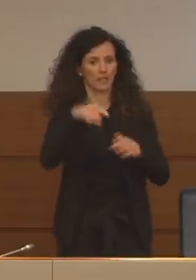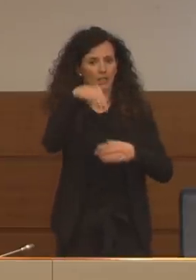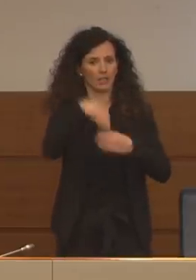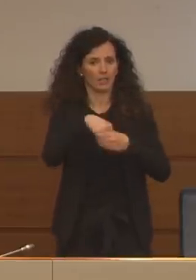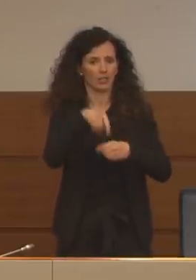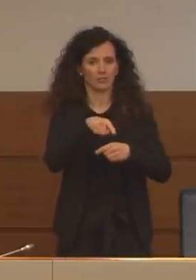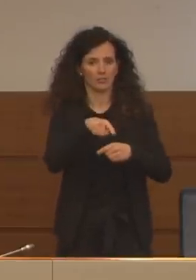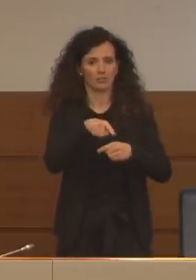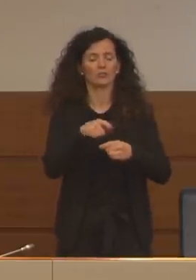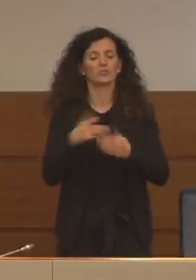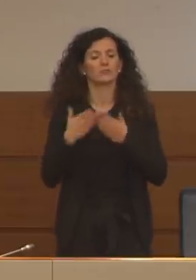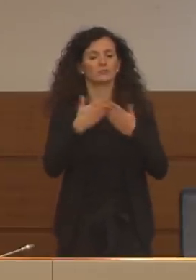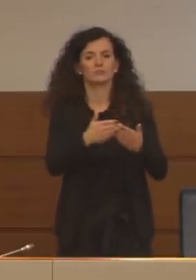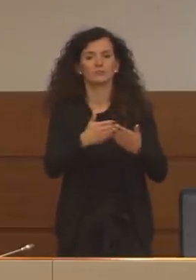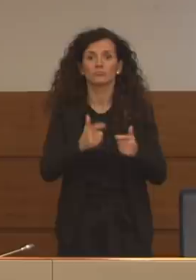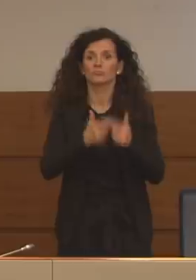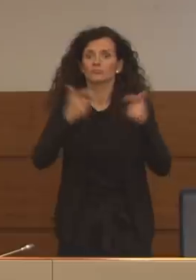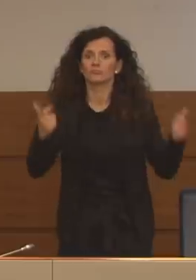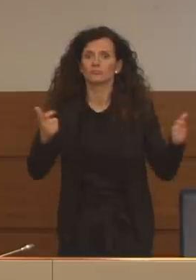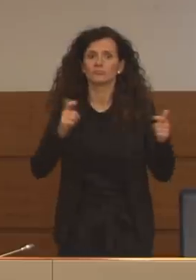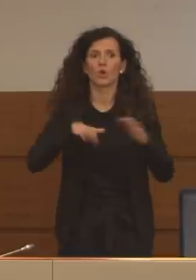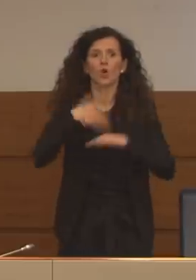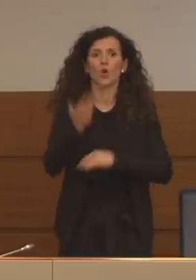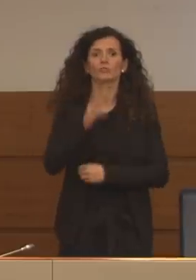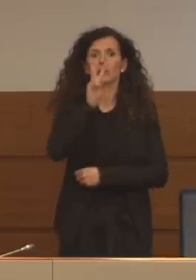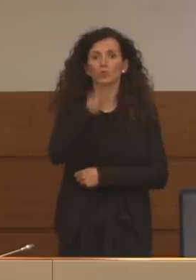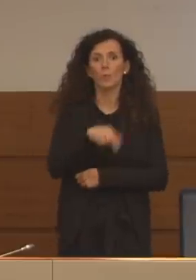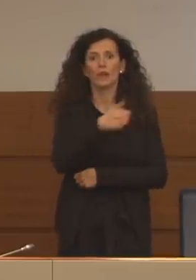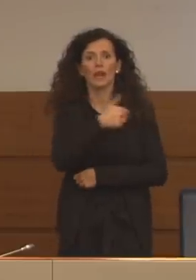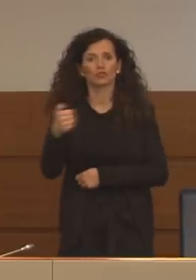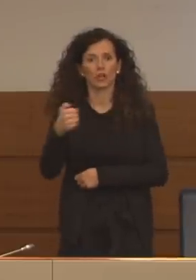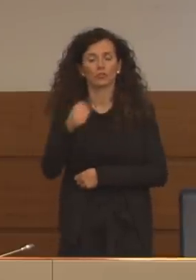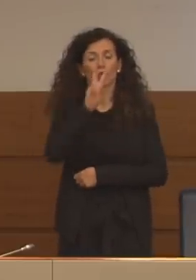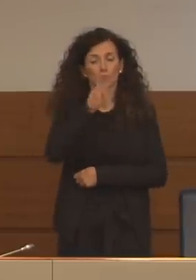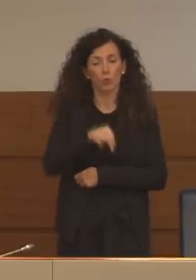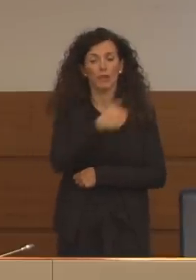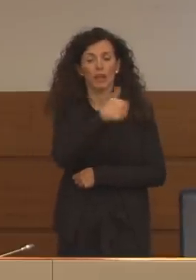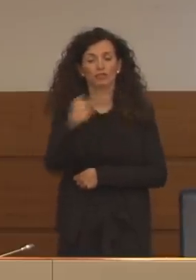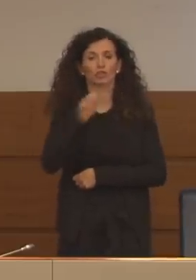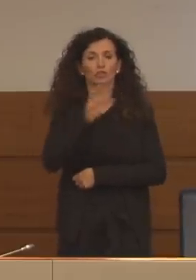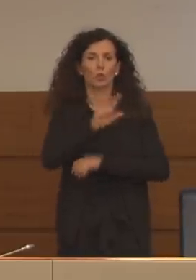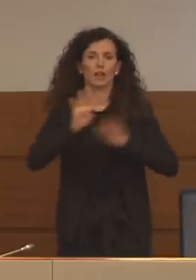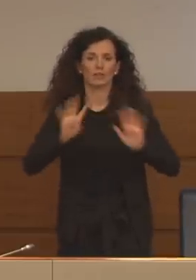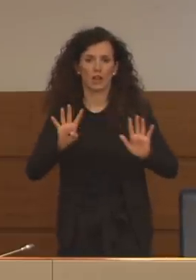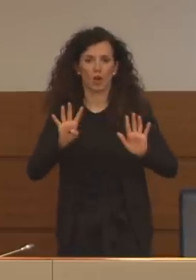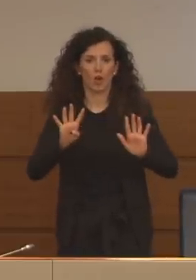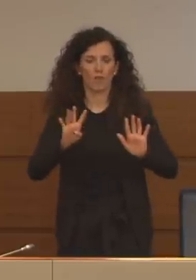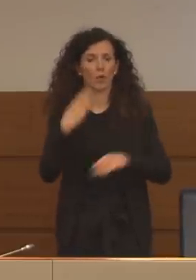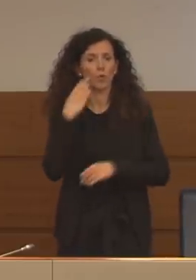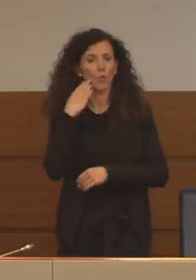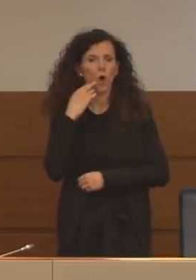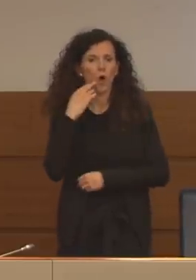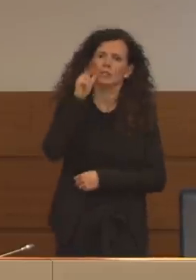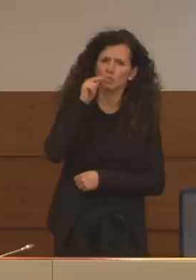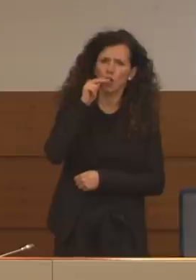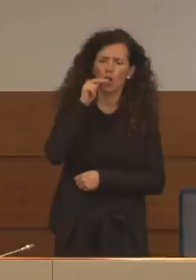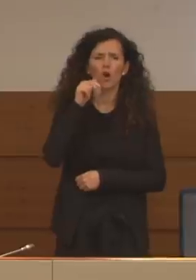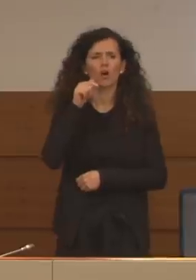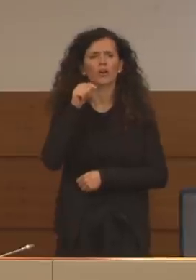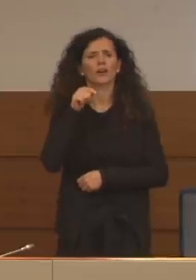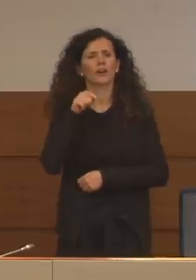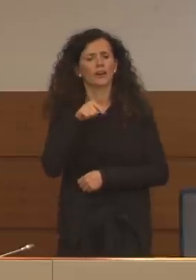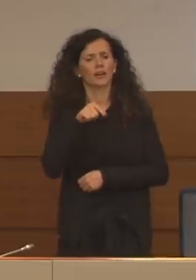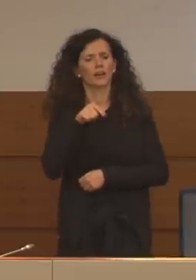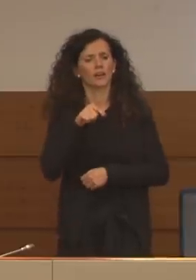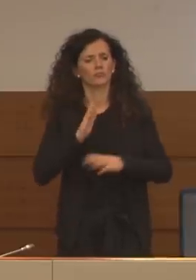quindi c'è un incremento di oltre 2.100 per l'esattezza 2.159 uomini e donne impiegate